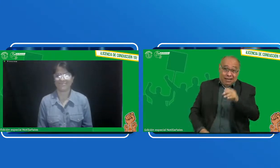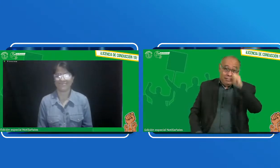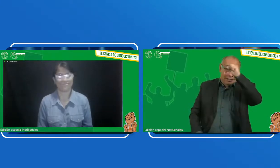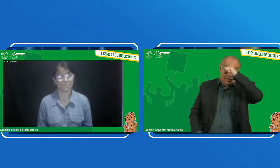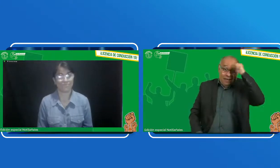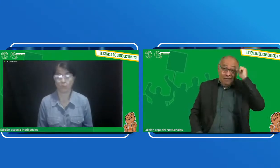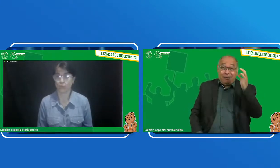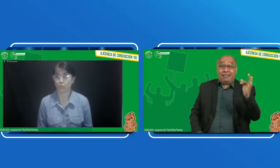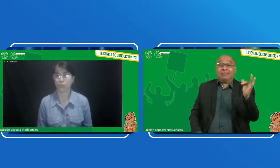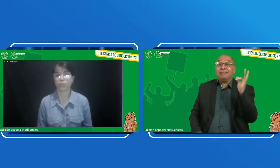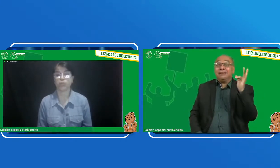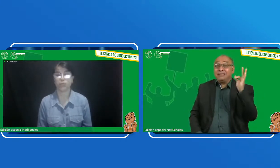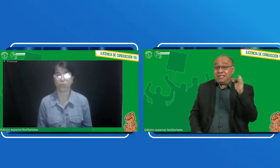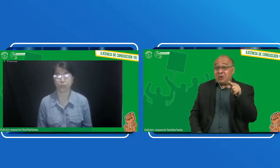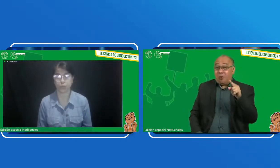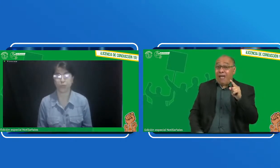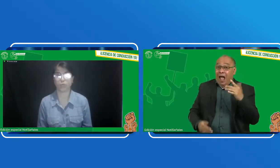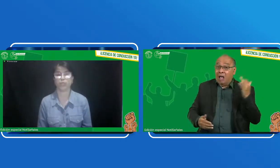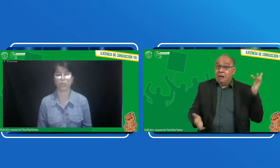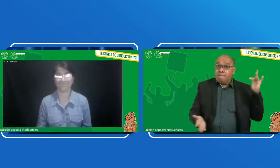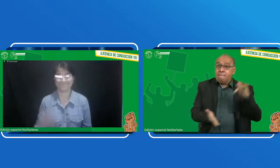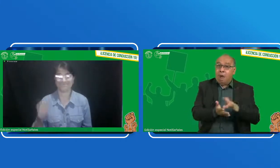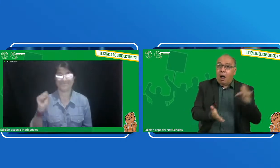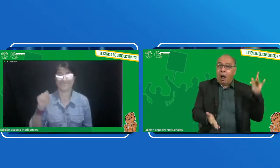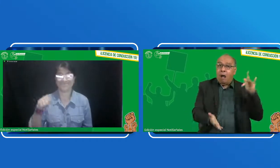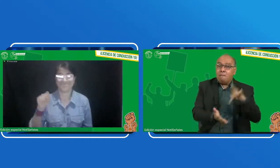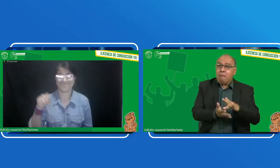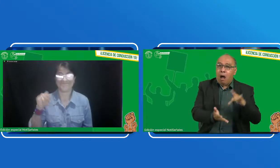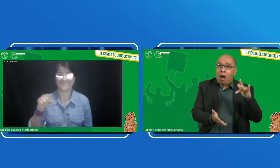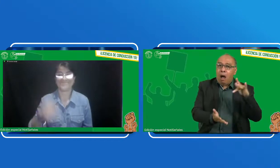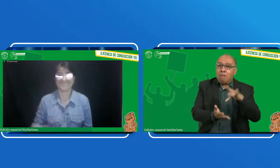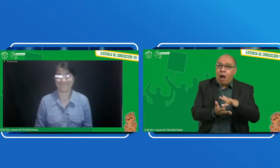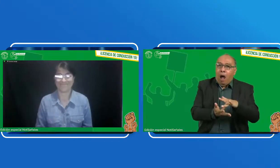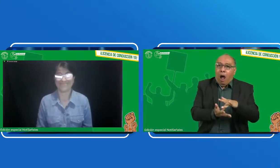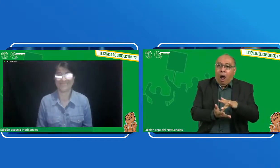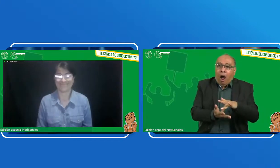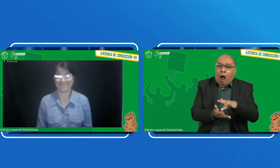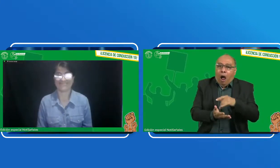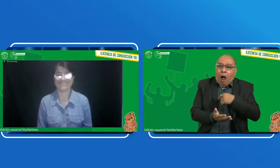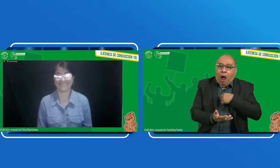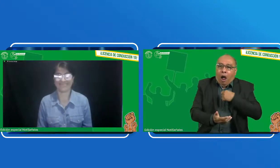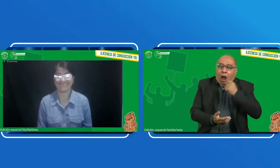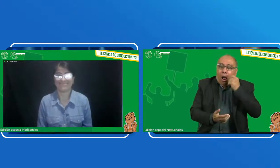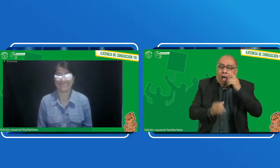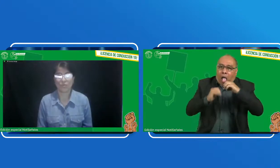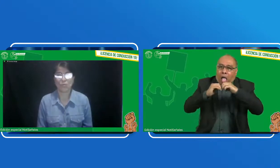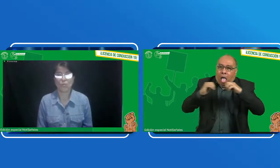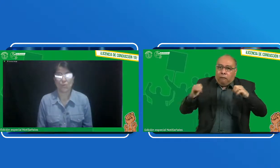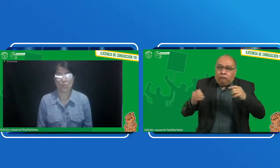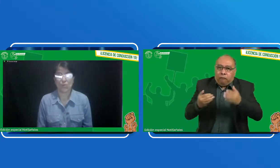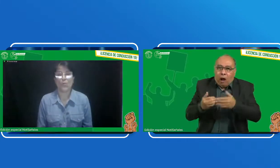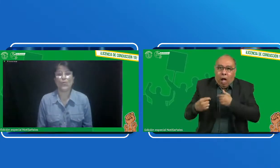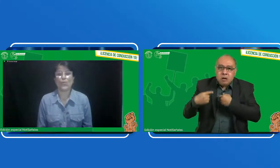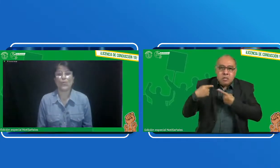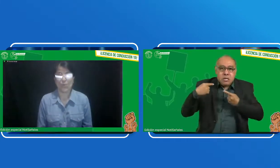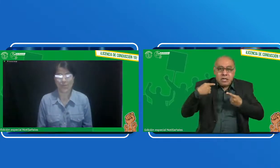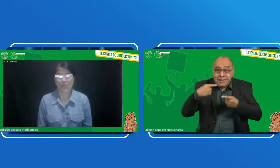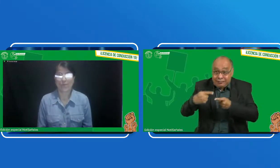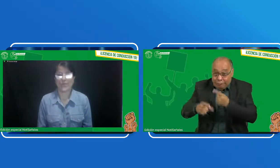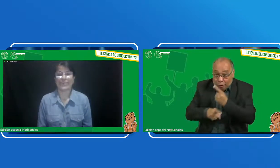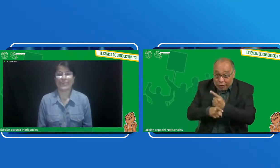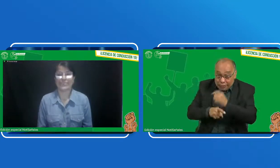esto, es que no es algo fácil. Y Sandra es testigo. Sí. Sandra hace parte de este comité organizador,